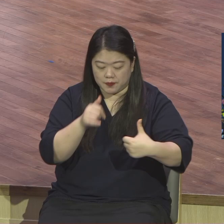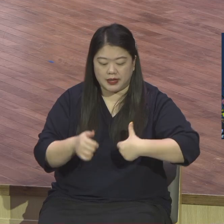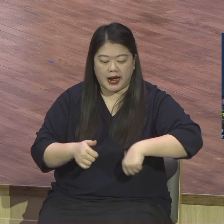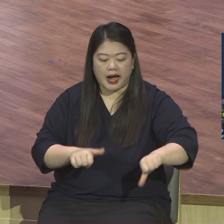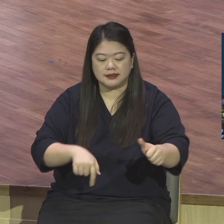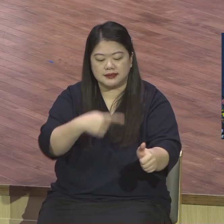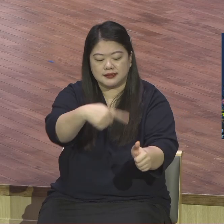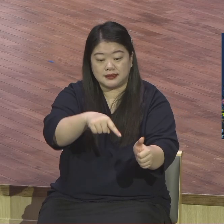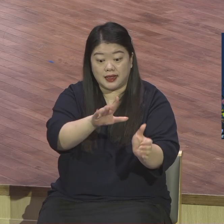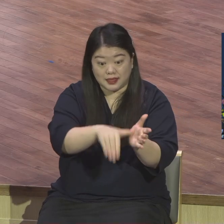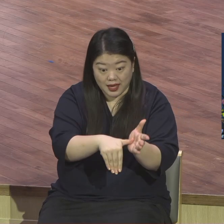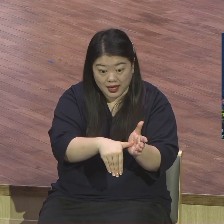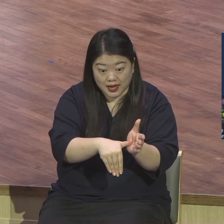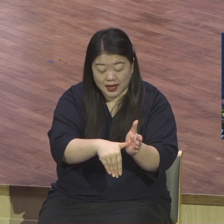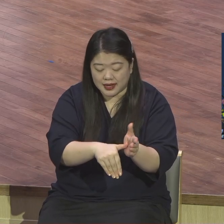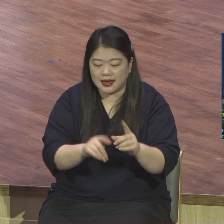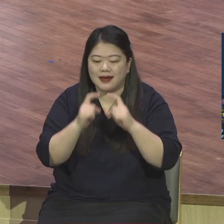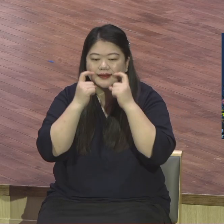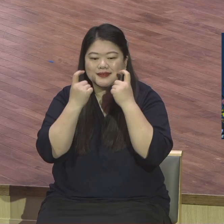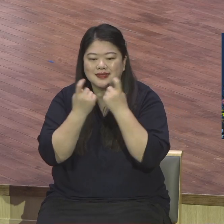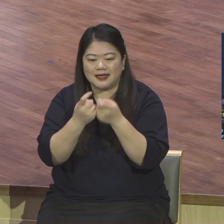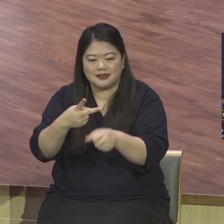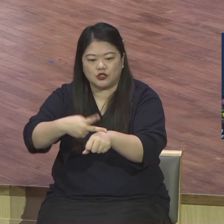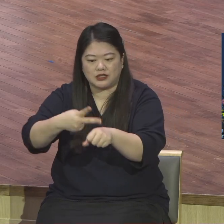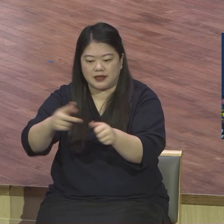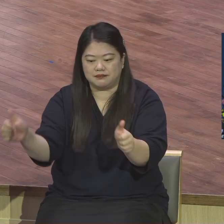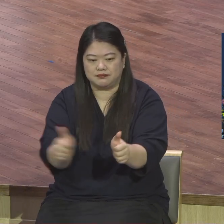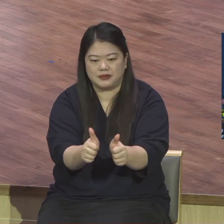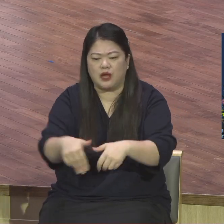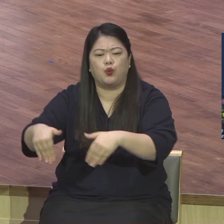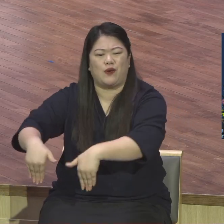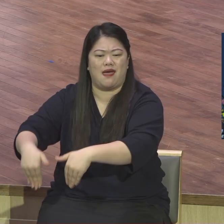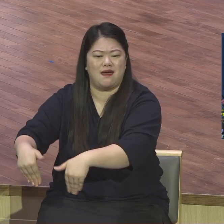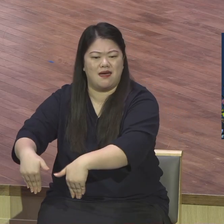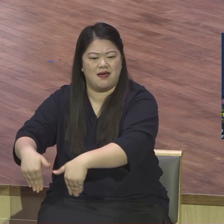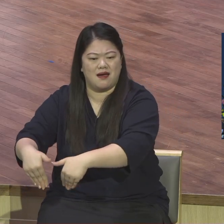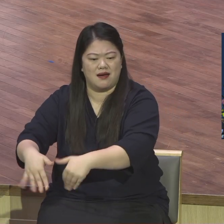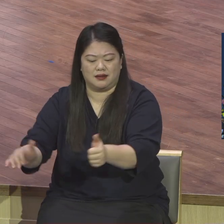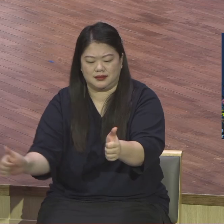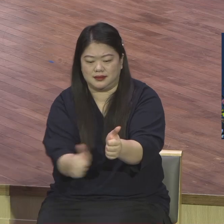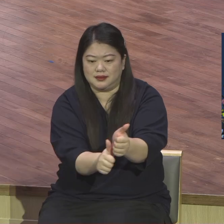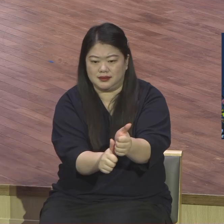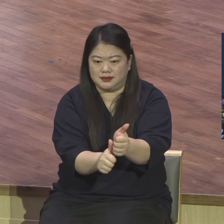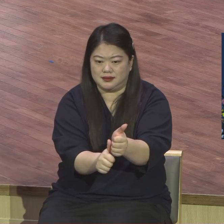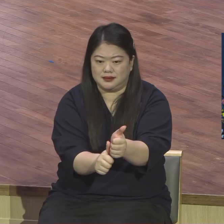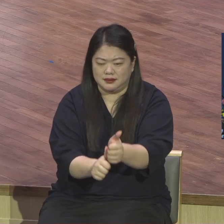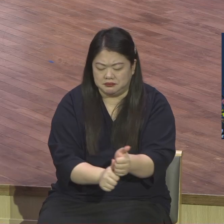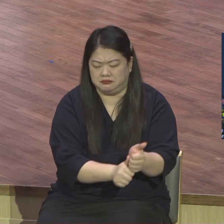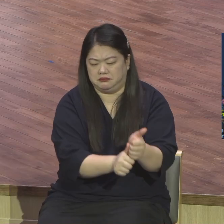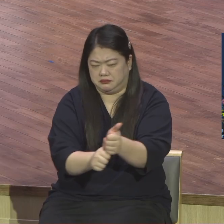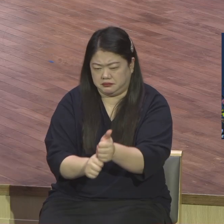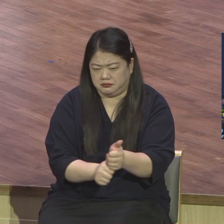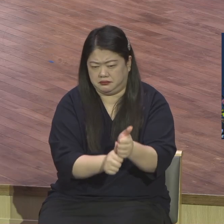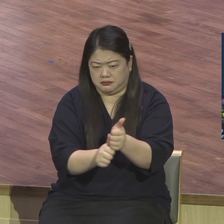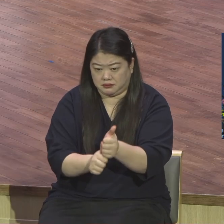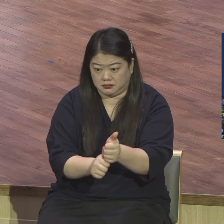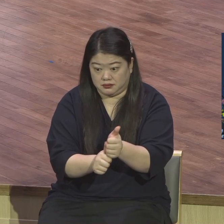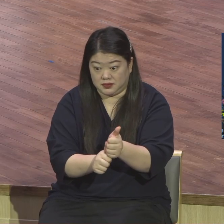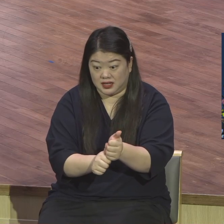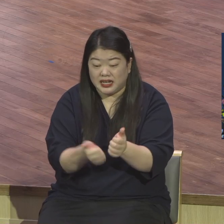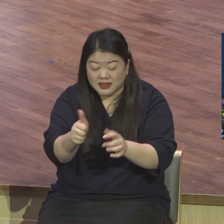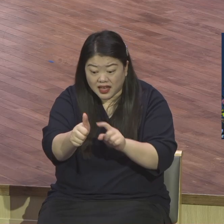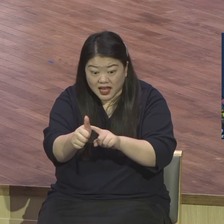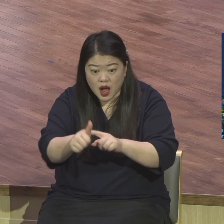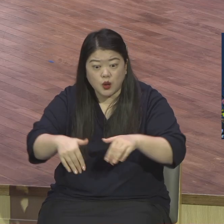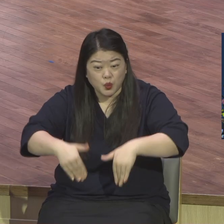그들의 행동을 돌보아 주는 그런 노예 출신 가정교사들이 많았어요. 노예는 노예인데 공부를 많이